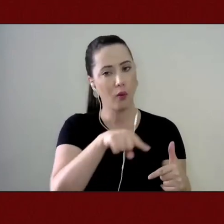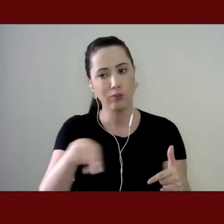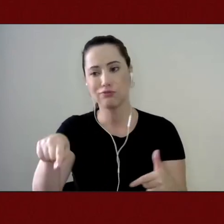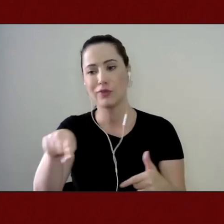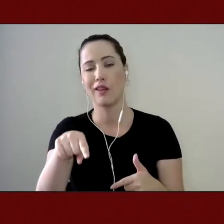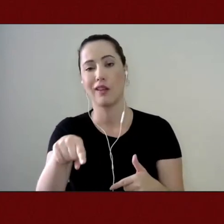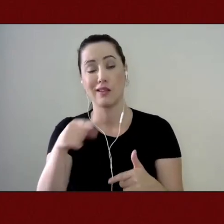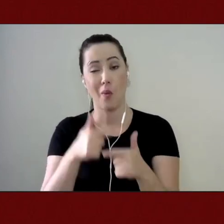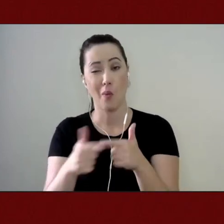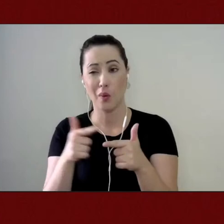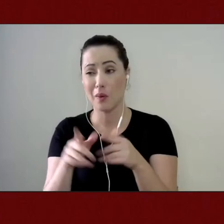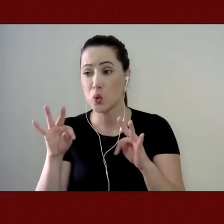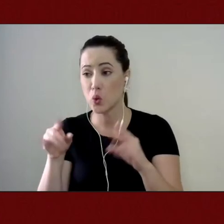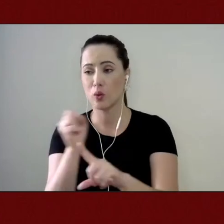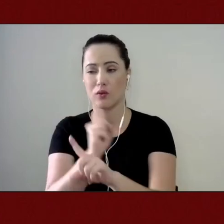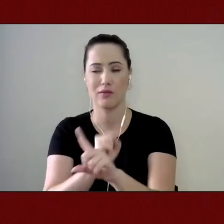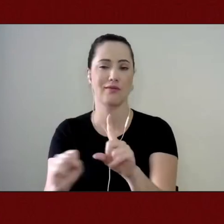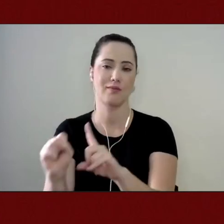de grupos.